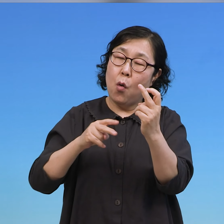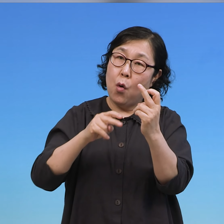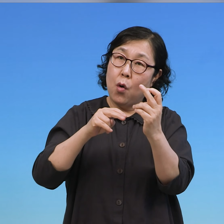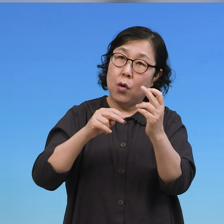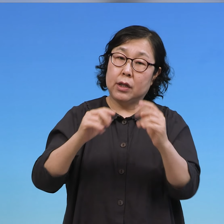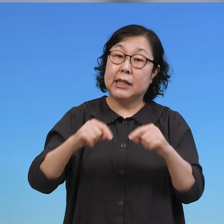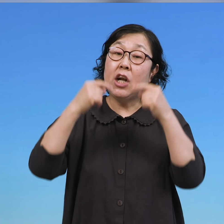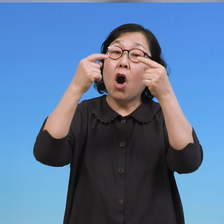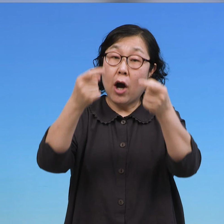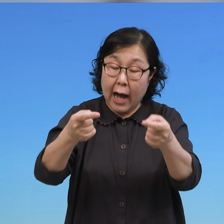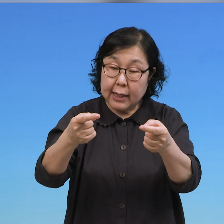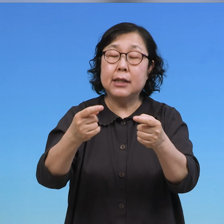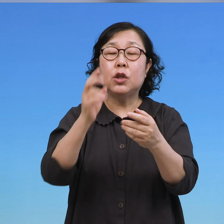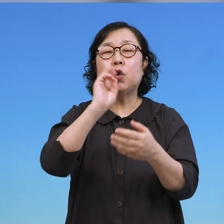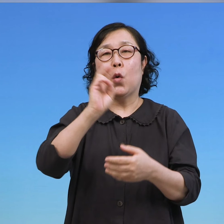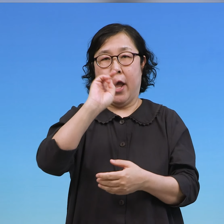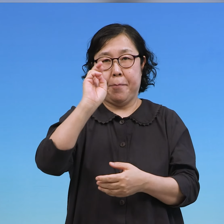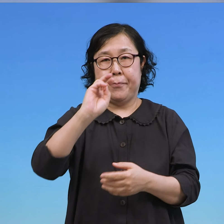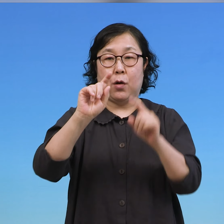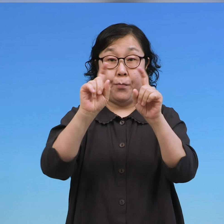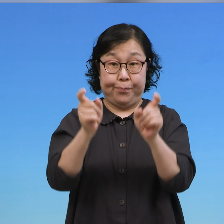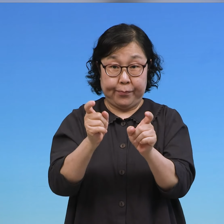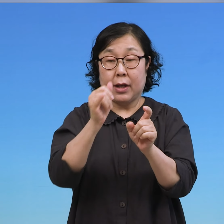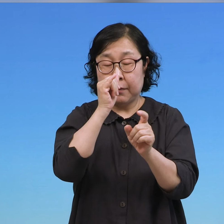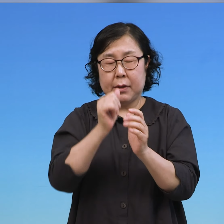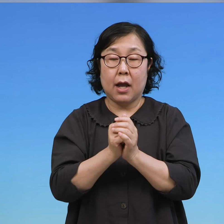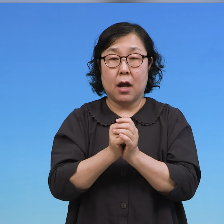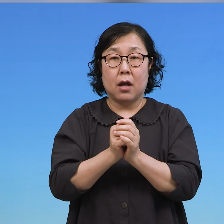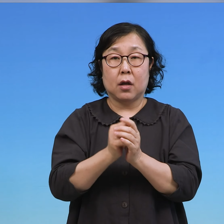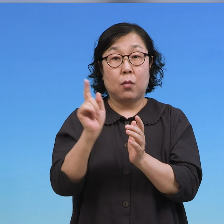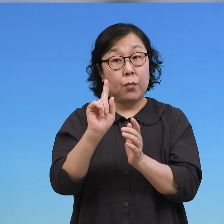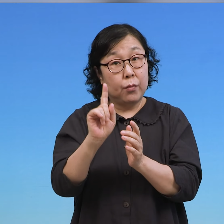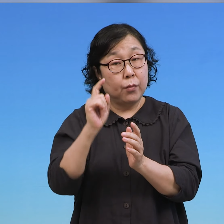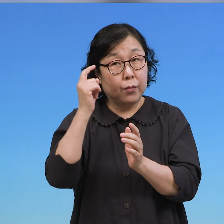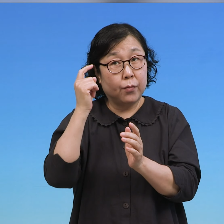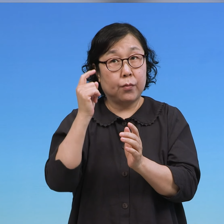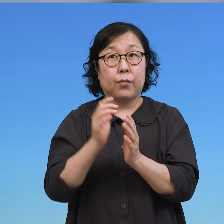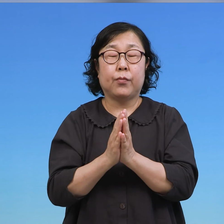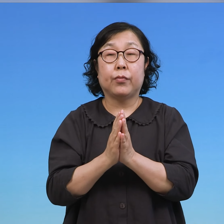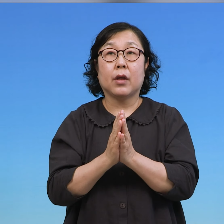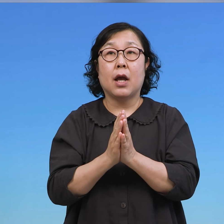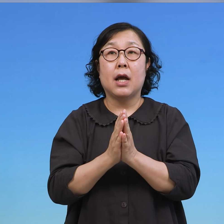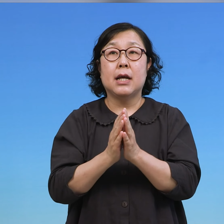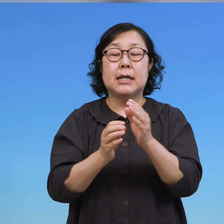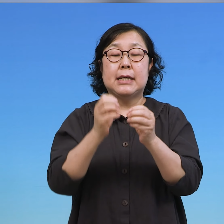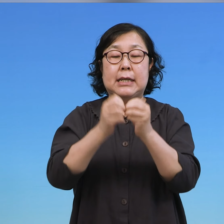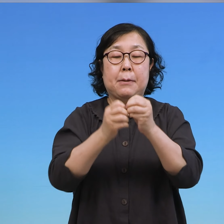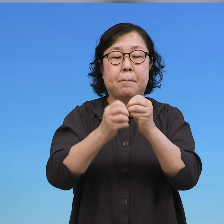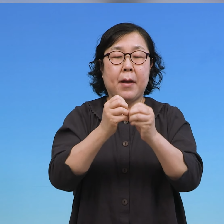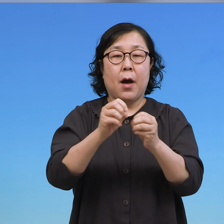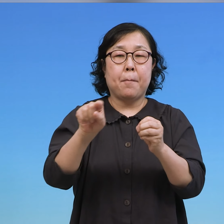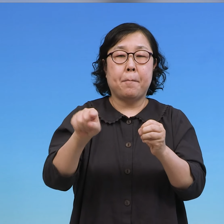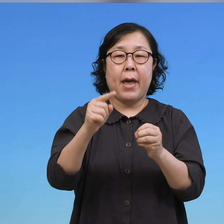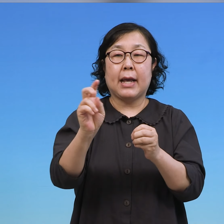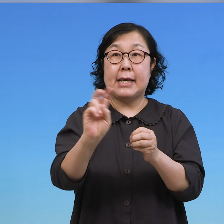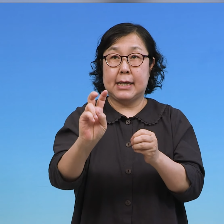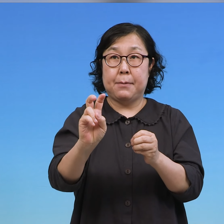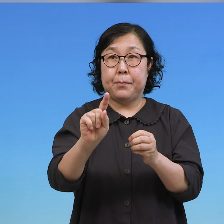이제 성경에다가 그 설명해 놓은 글을 보셨을 텐데요. 이게 무슨 설명인가 하면은 시편